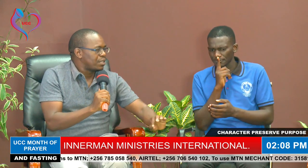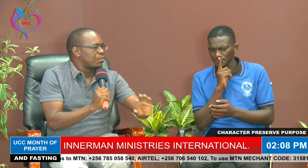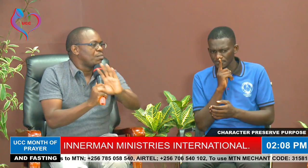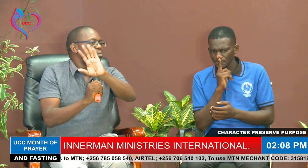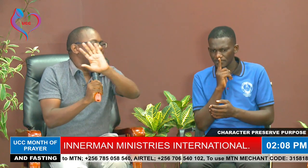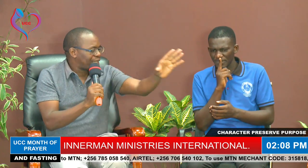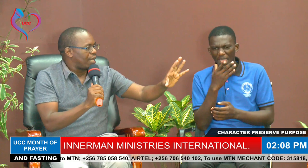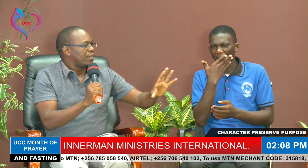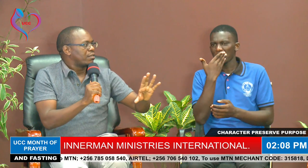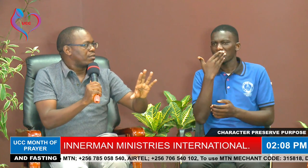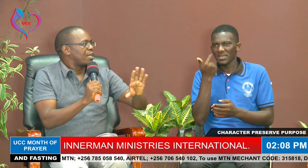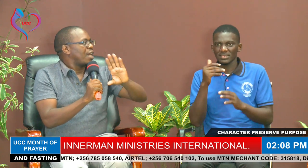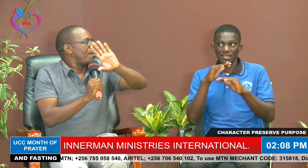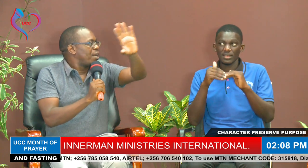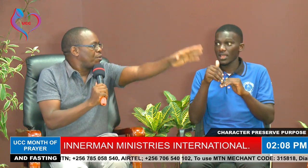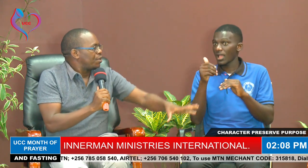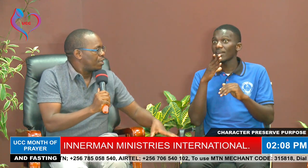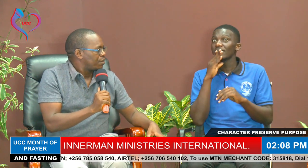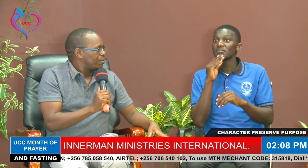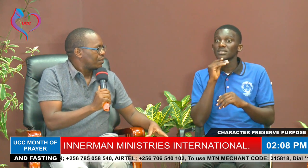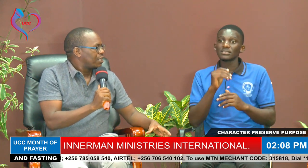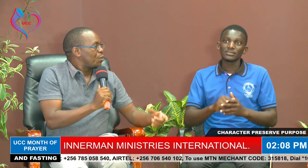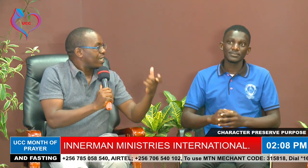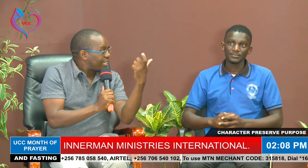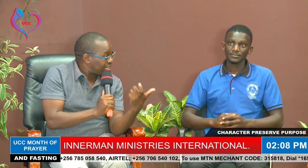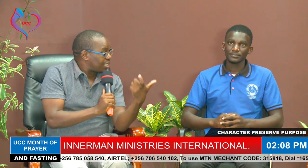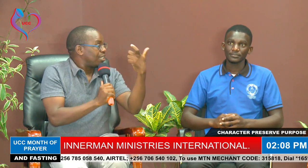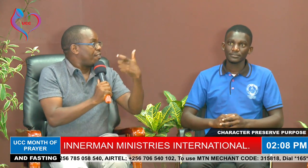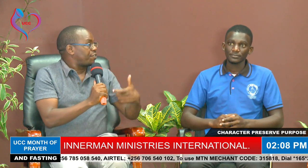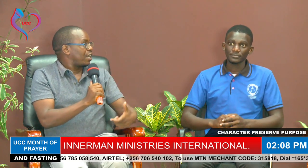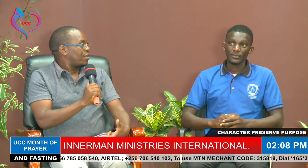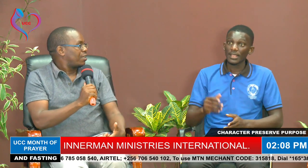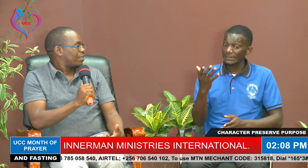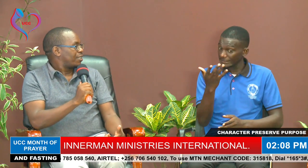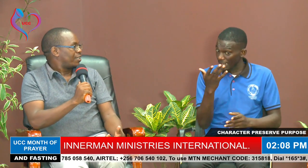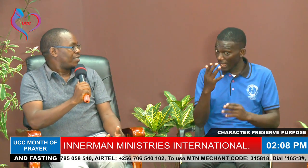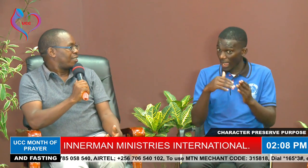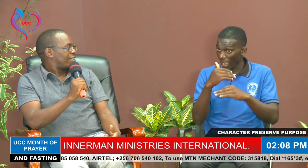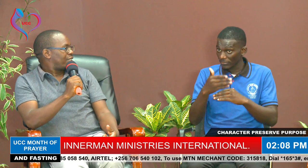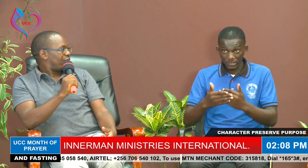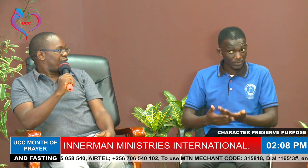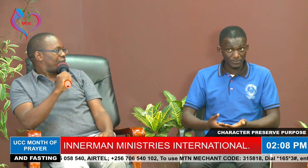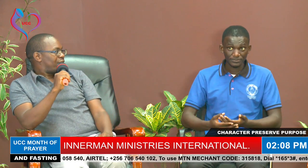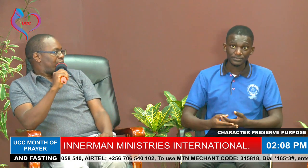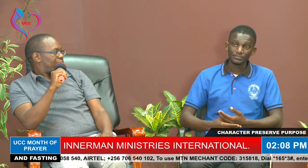10 times better than abalabona. Amina. They were tested after. Amina.